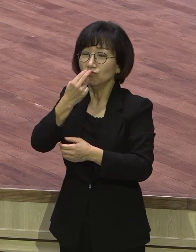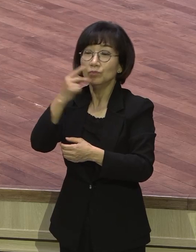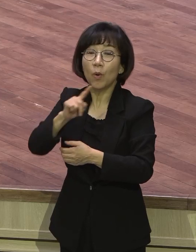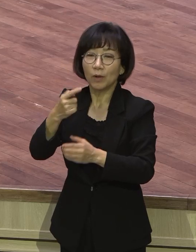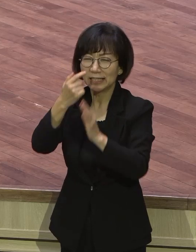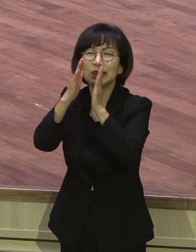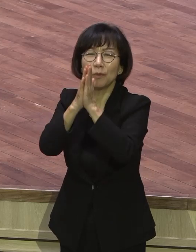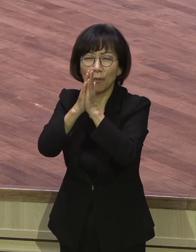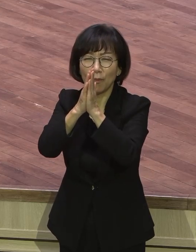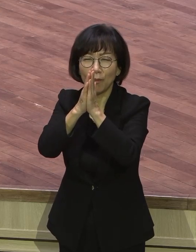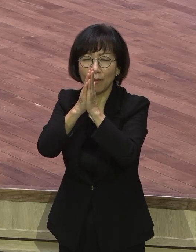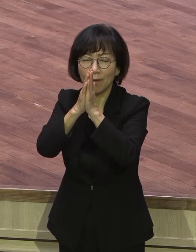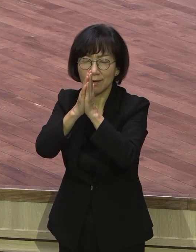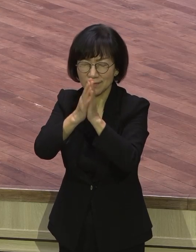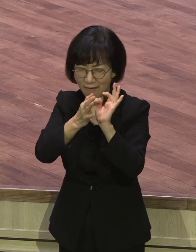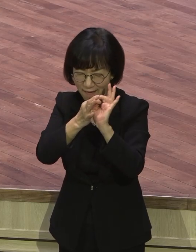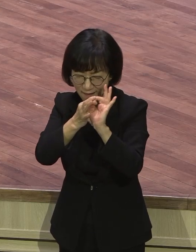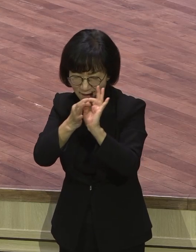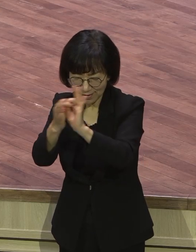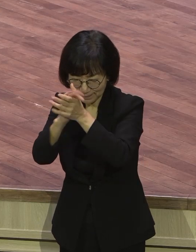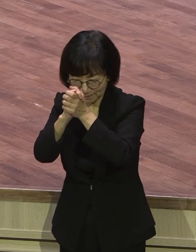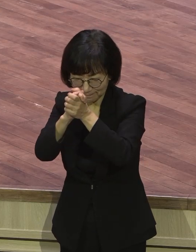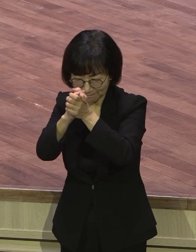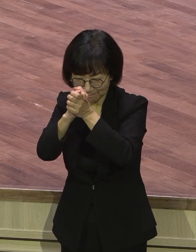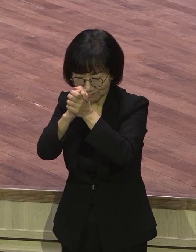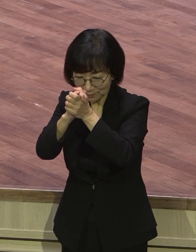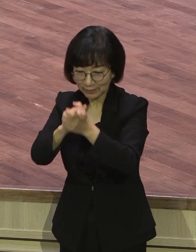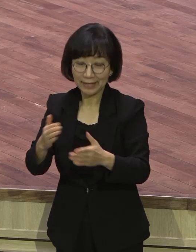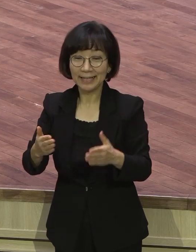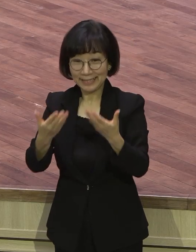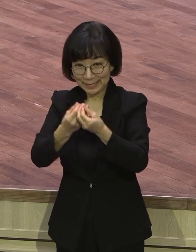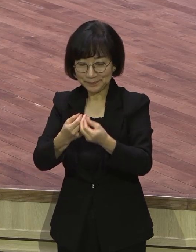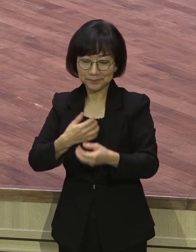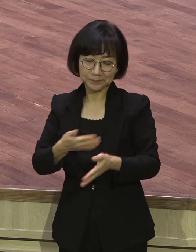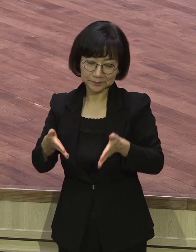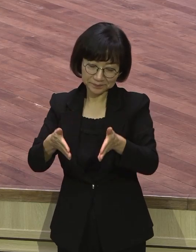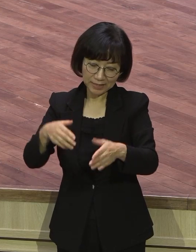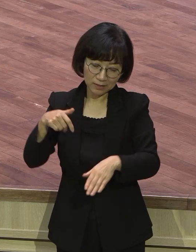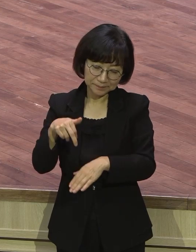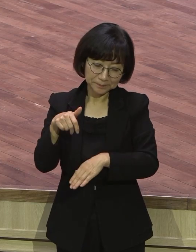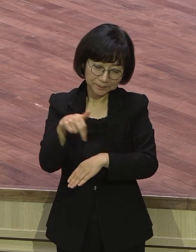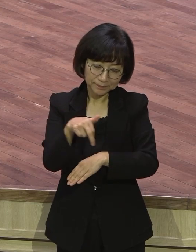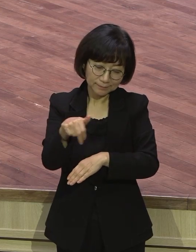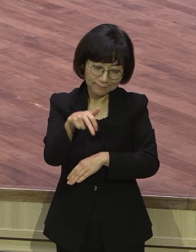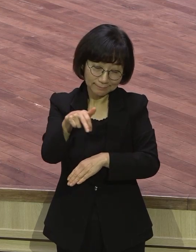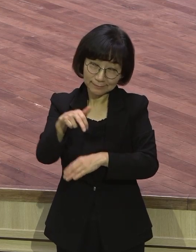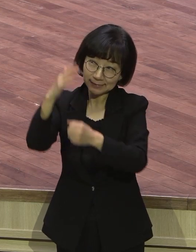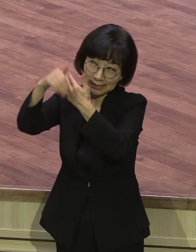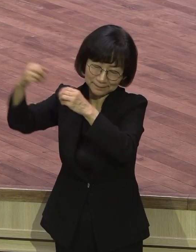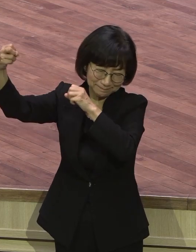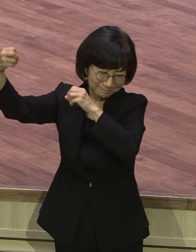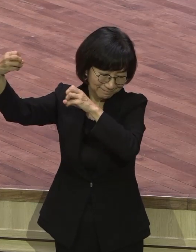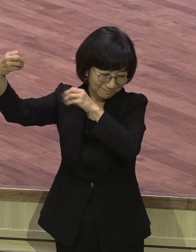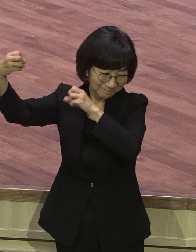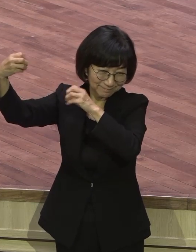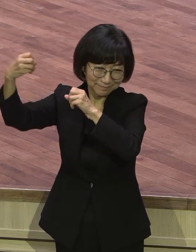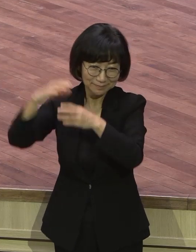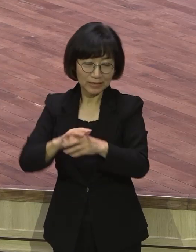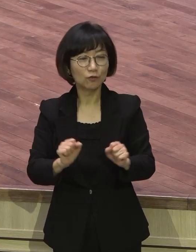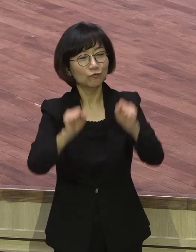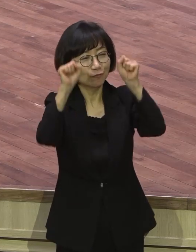무시로 성령 안에서 기도하고 길을 걸어가면서도 운동을 하면서도 대화를 하면서도